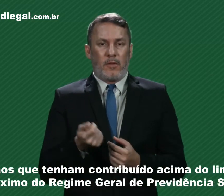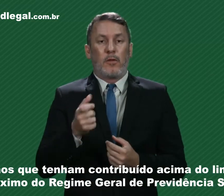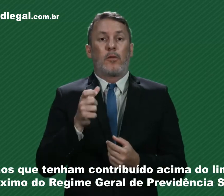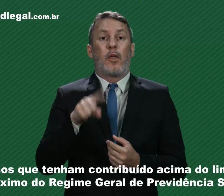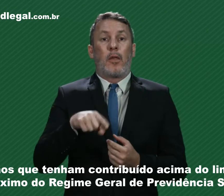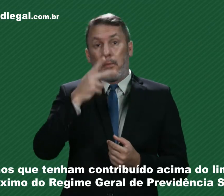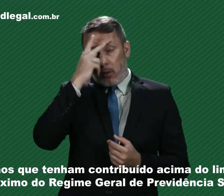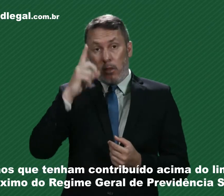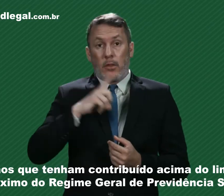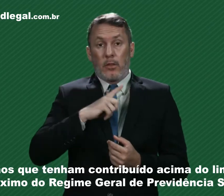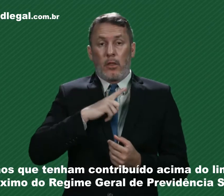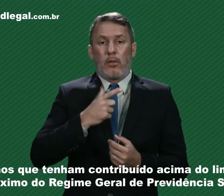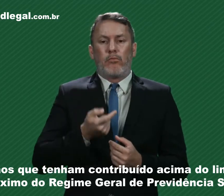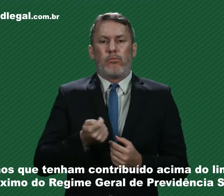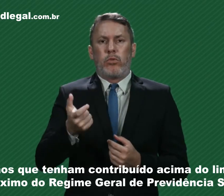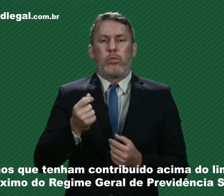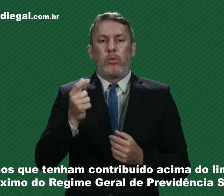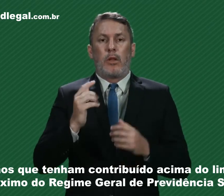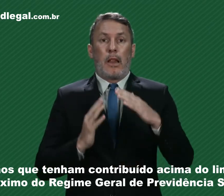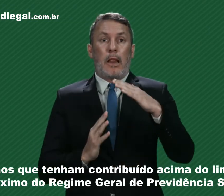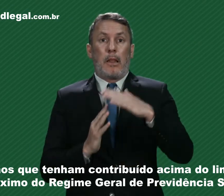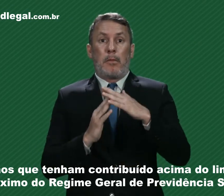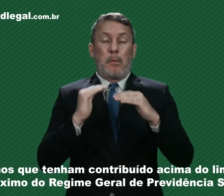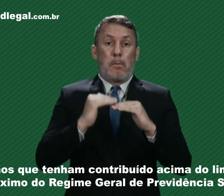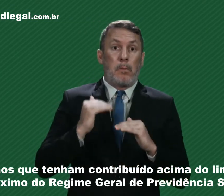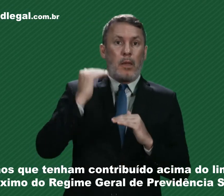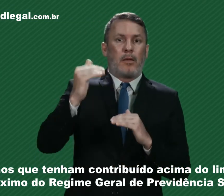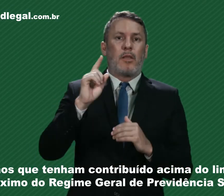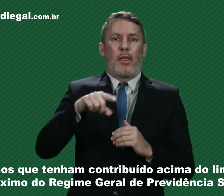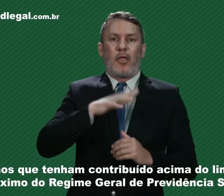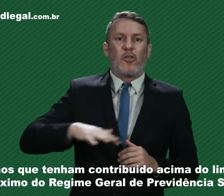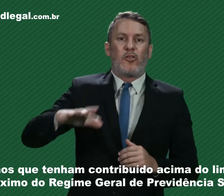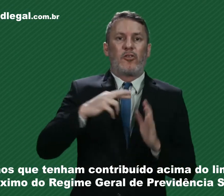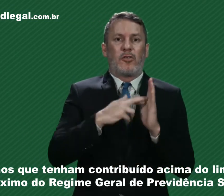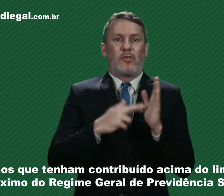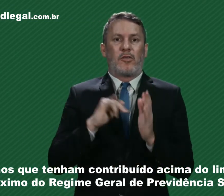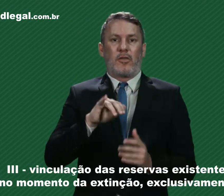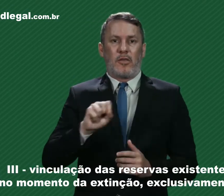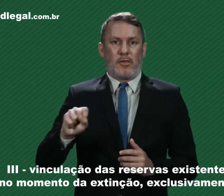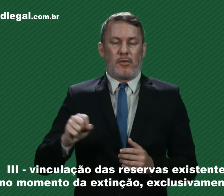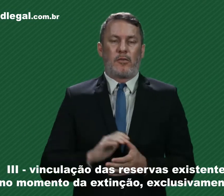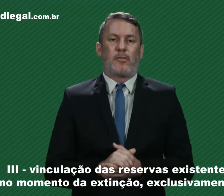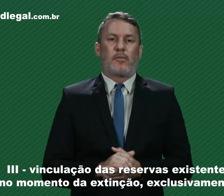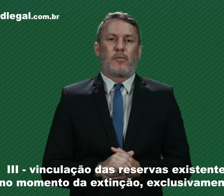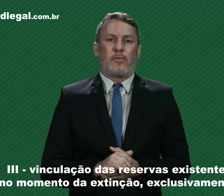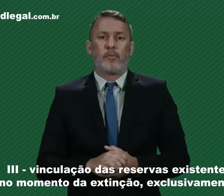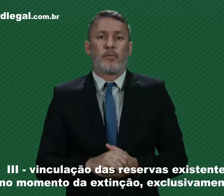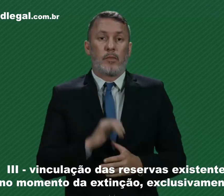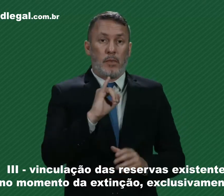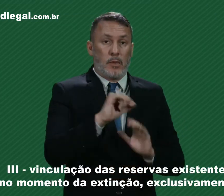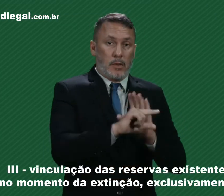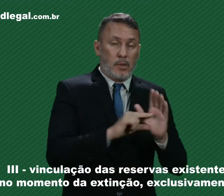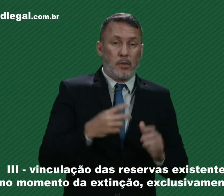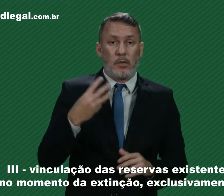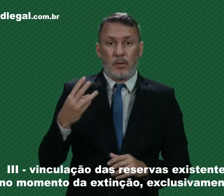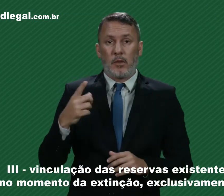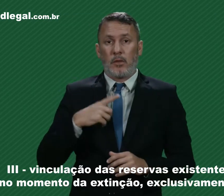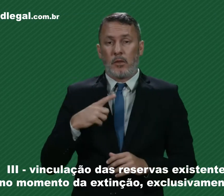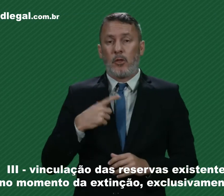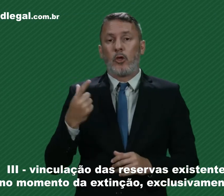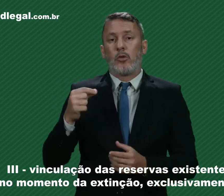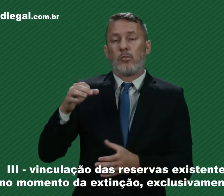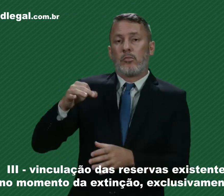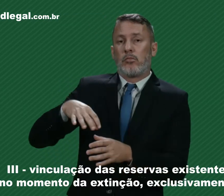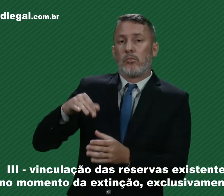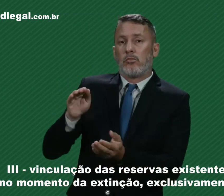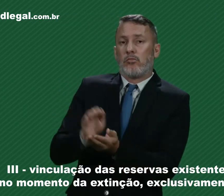que tenham contribuído acima do limite máximo do regime geral de previdência social. Inciso 3. Vinculação das